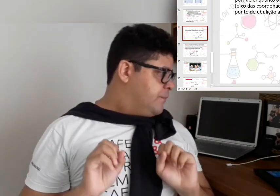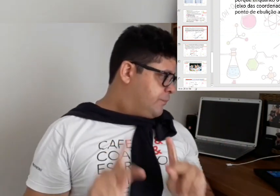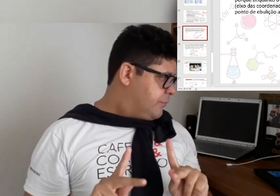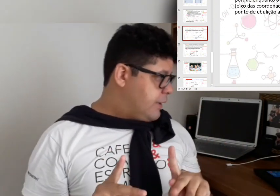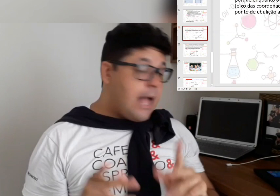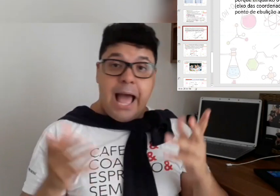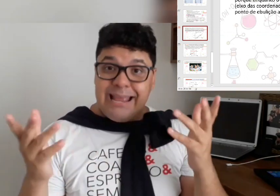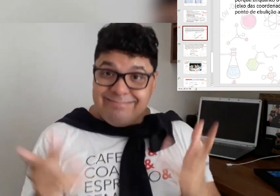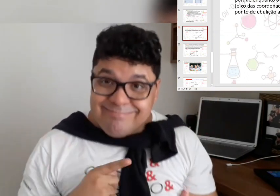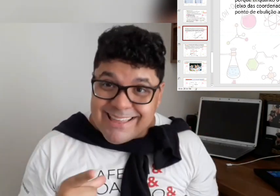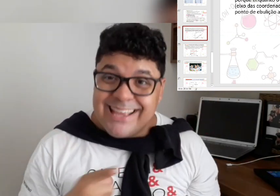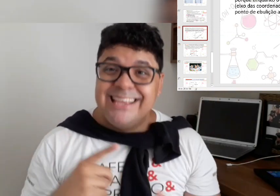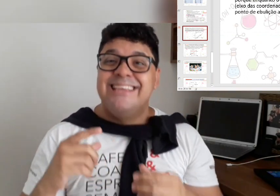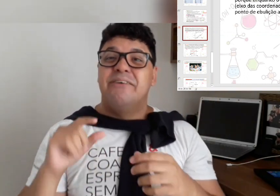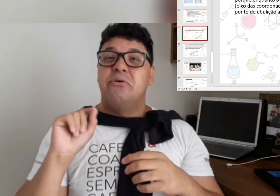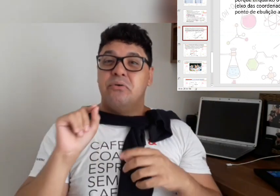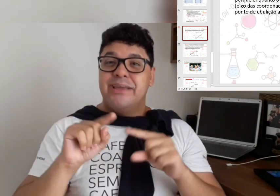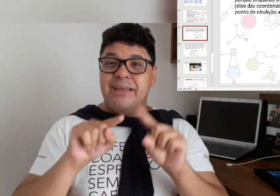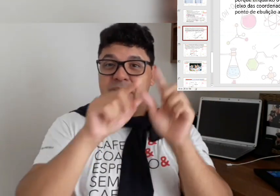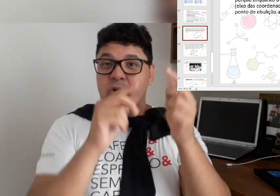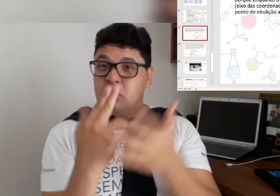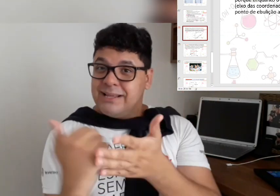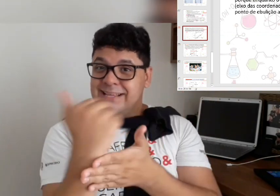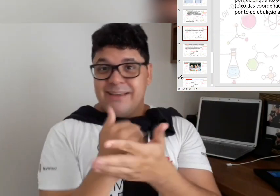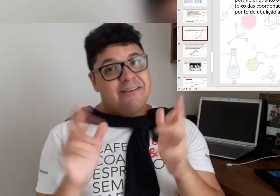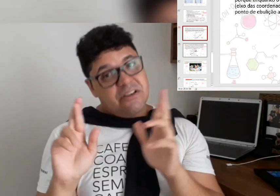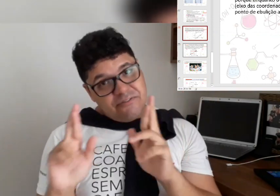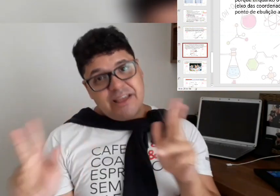tem dois patamares já bem estabelecidos.